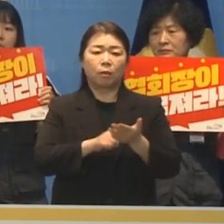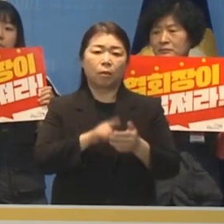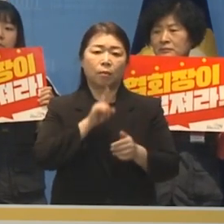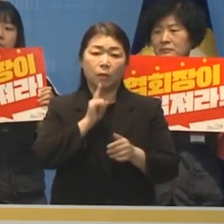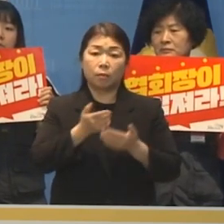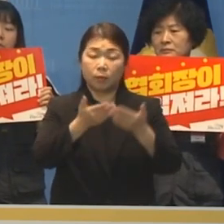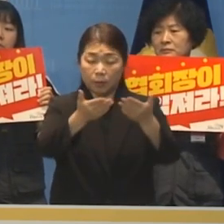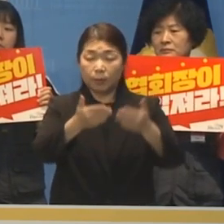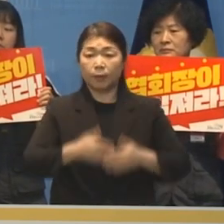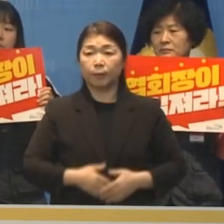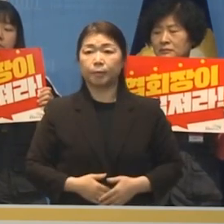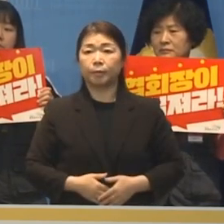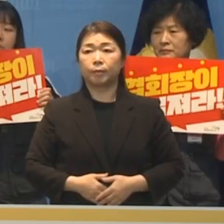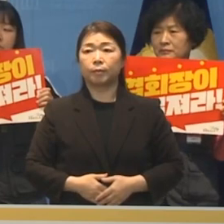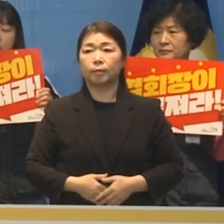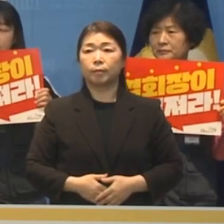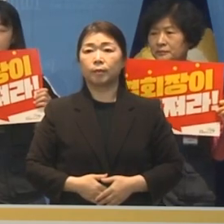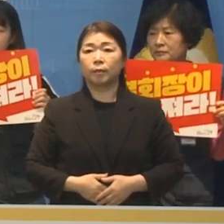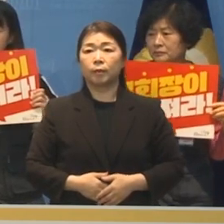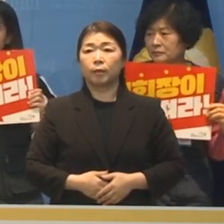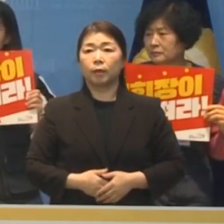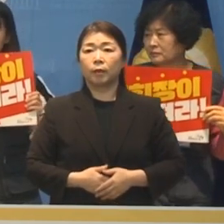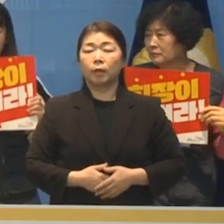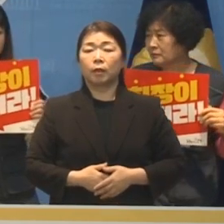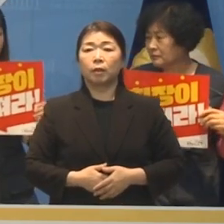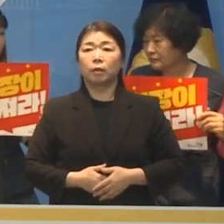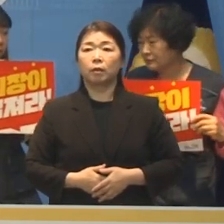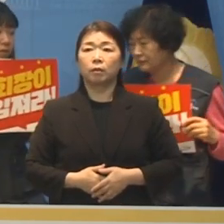바입니다. 네, 이상입니다.